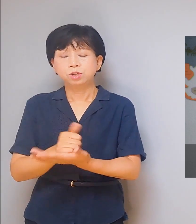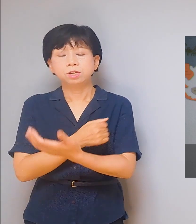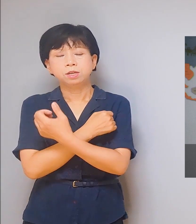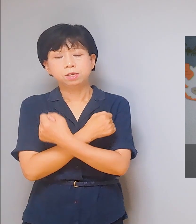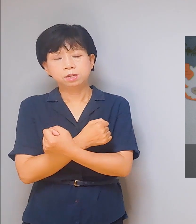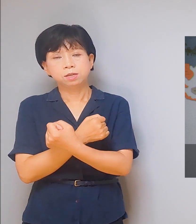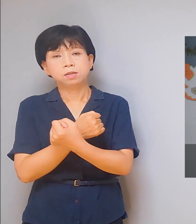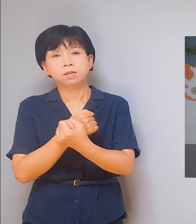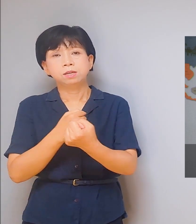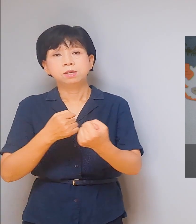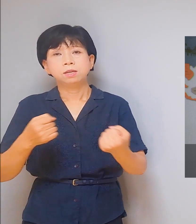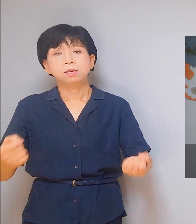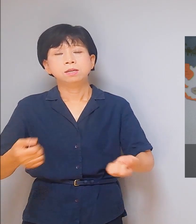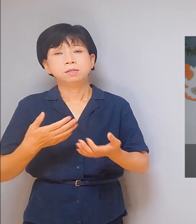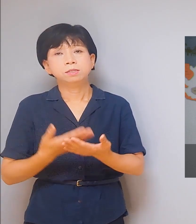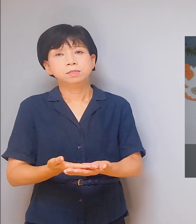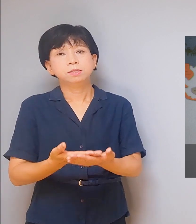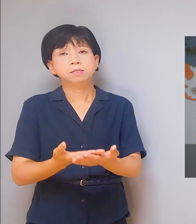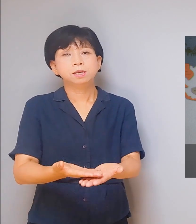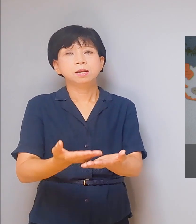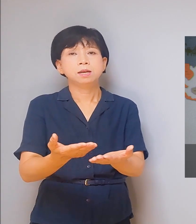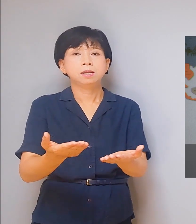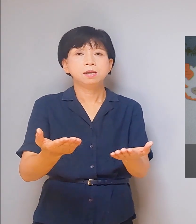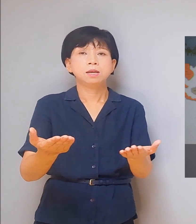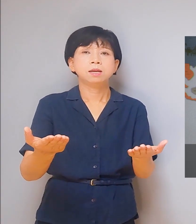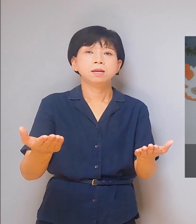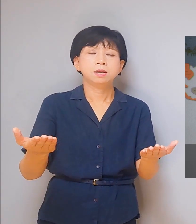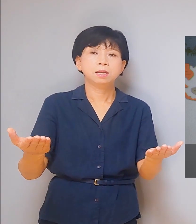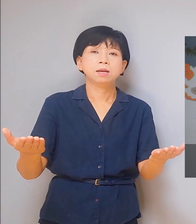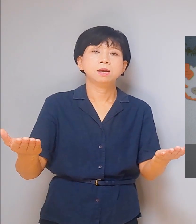맞아 내 죄를